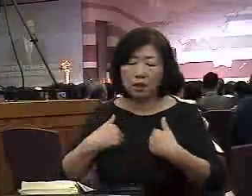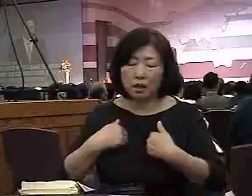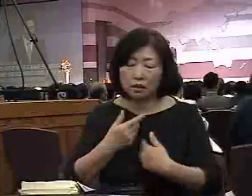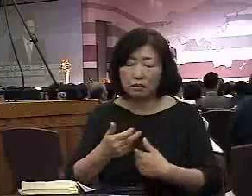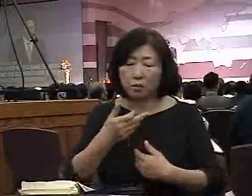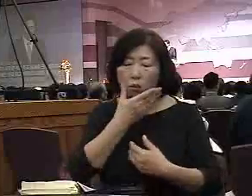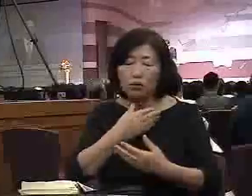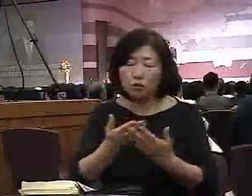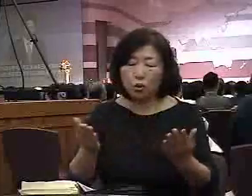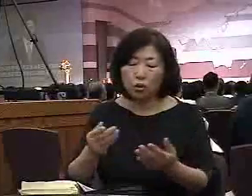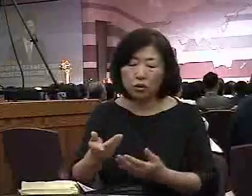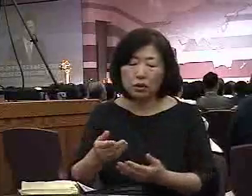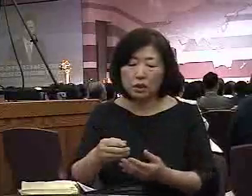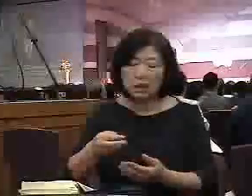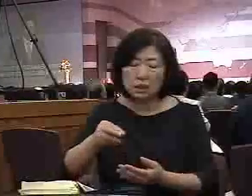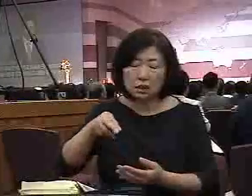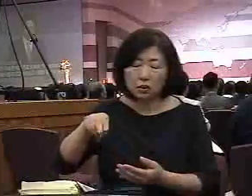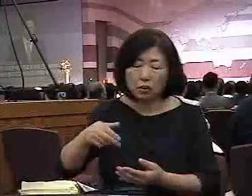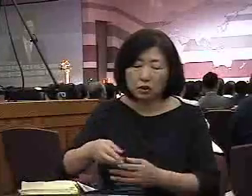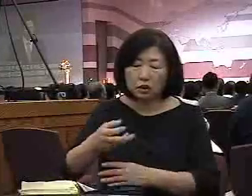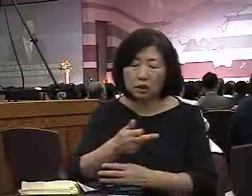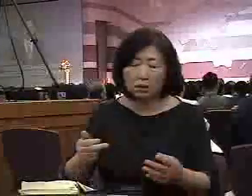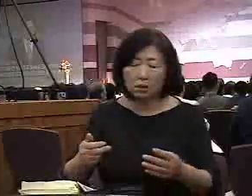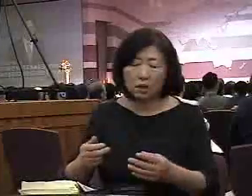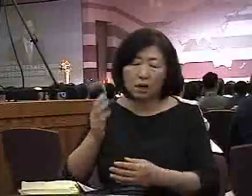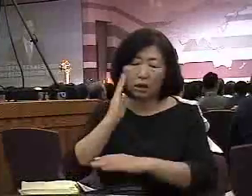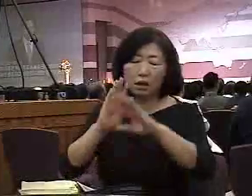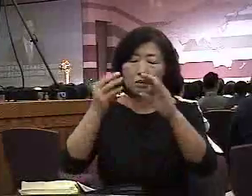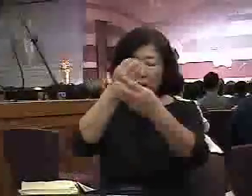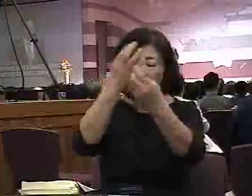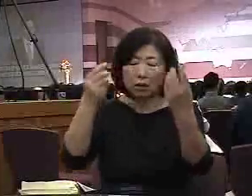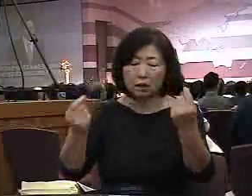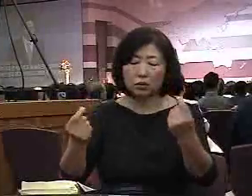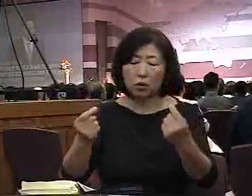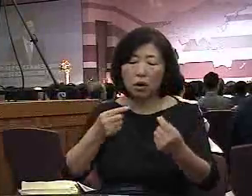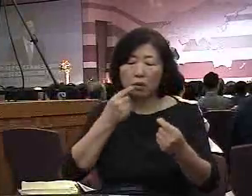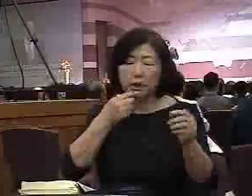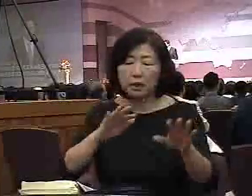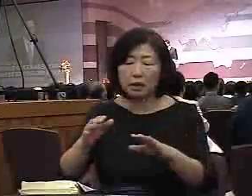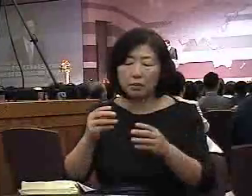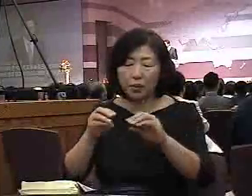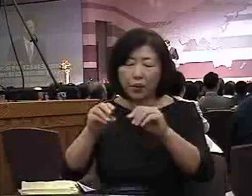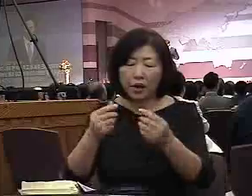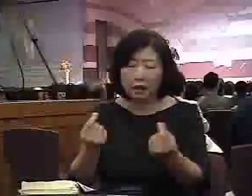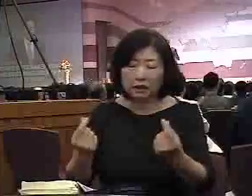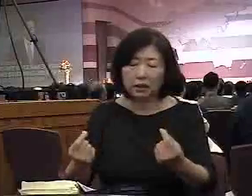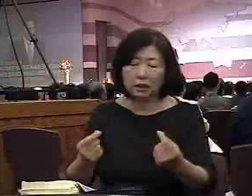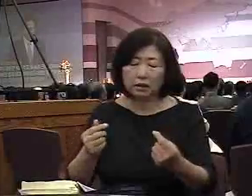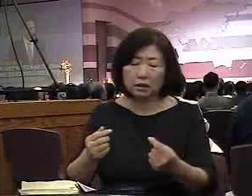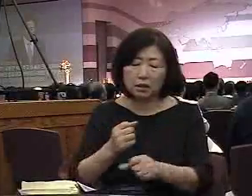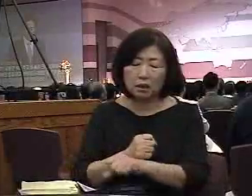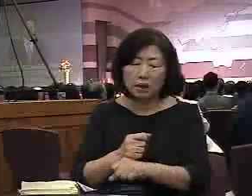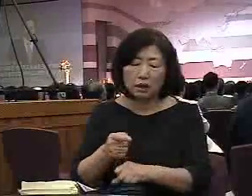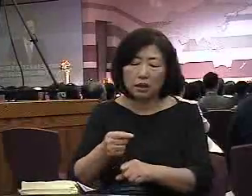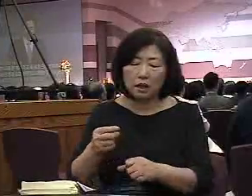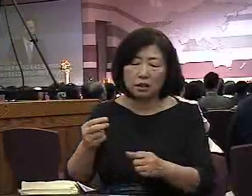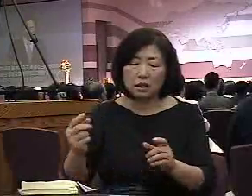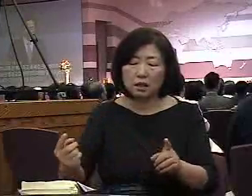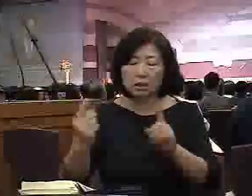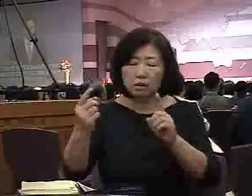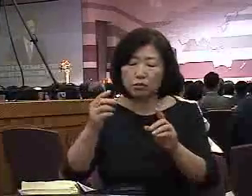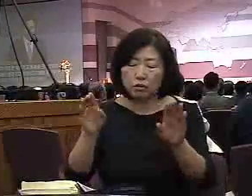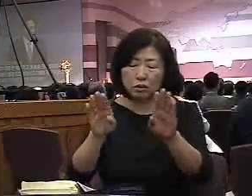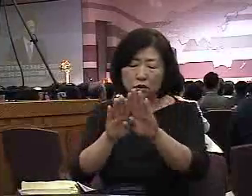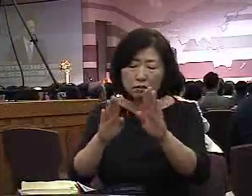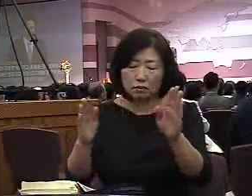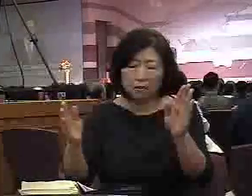내가 내게 큰 복을 주고 내 시로 성하여 하늘의 별과 바닷가의 모래와 같게 하시느니 내